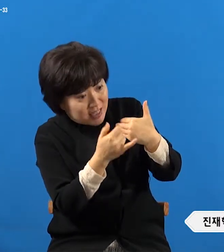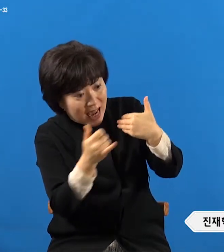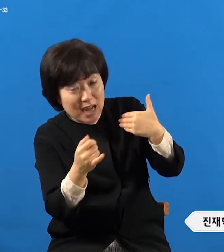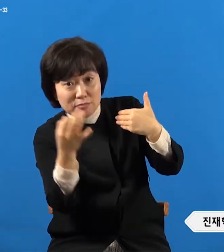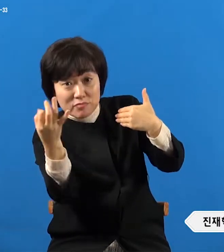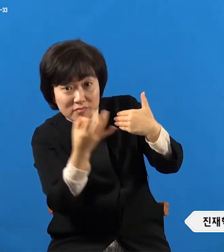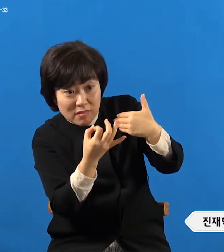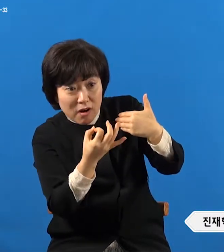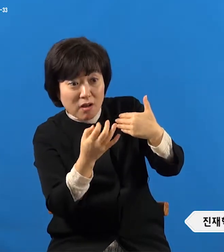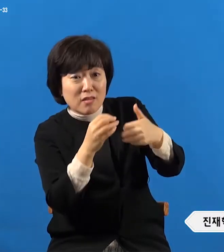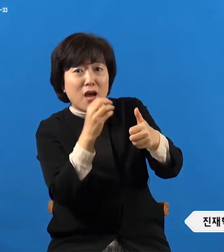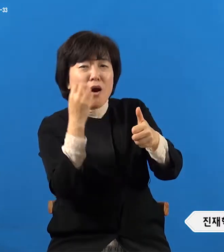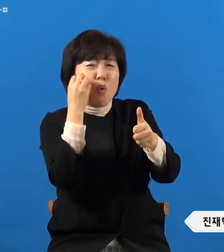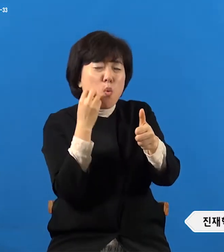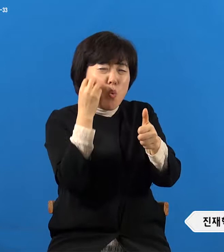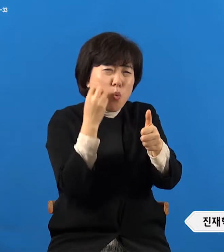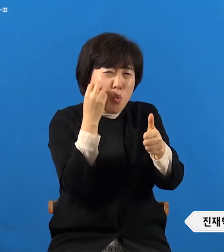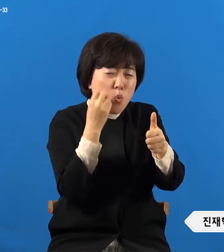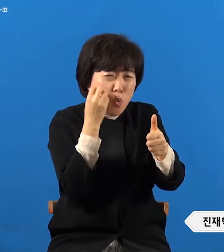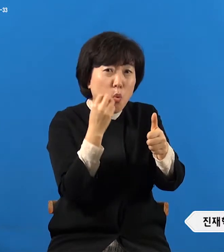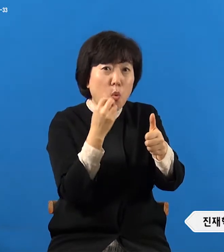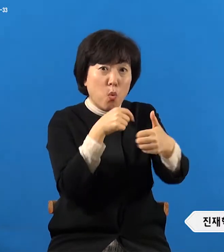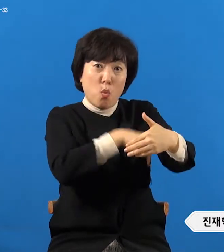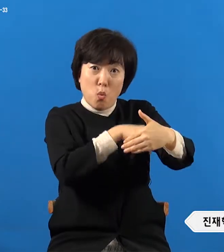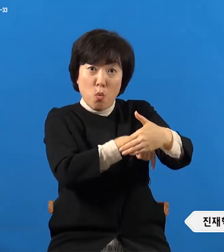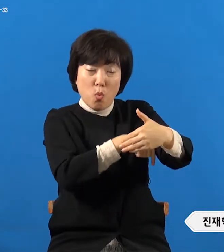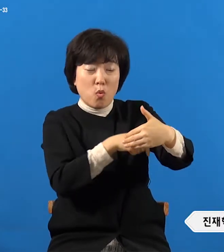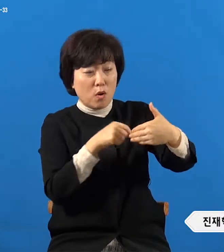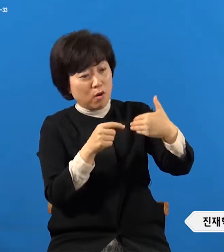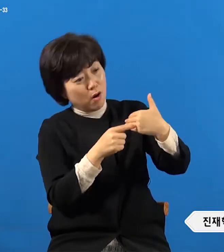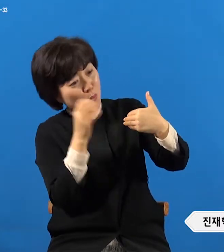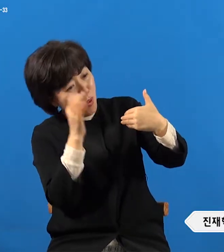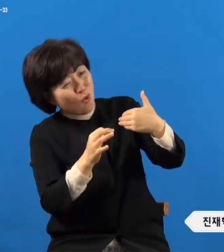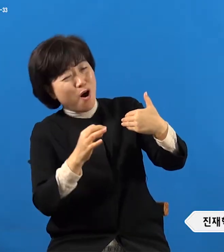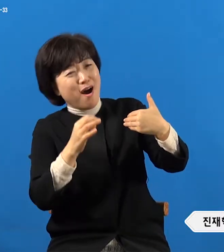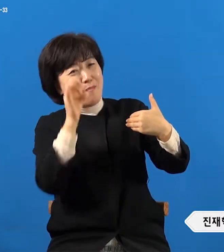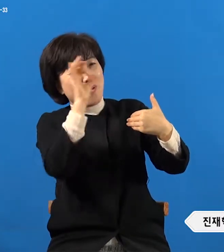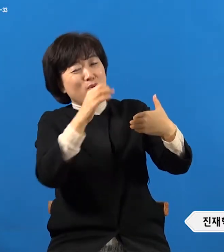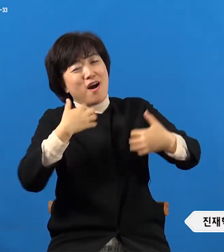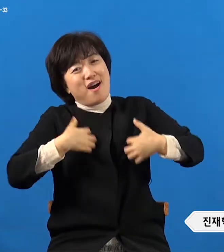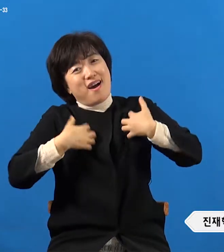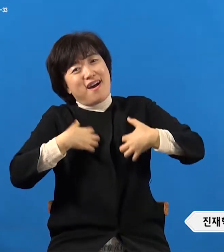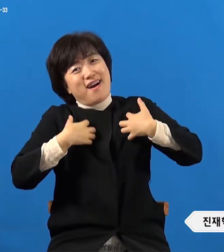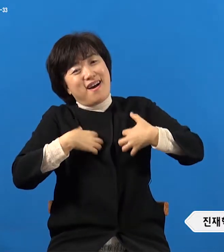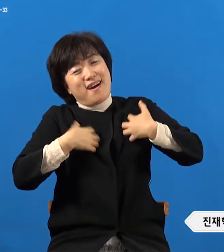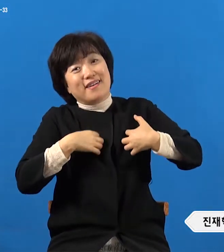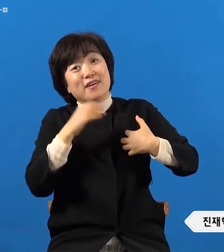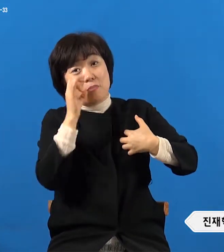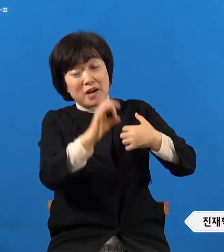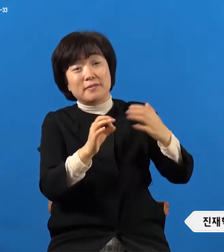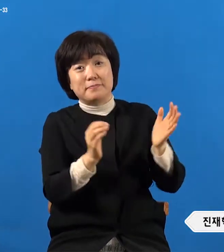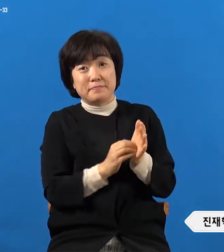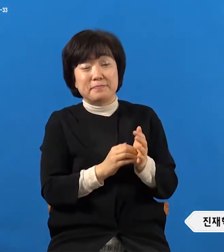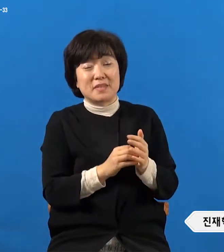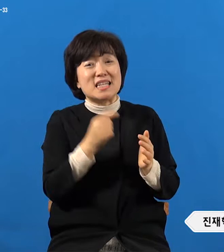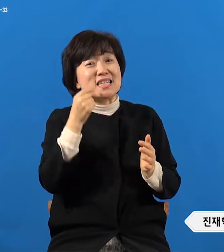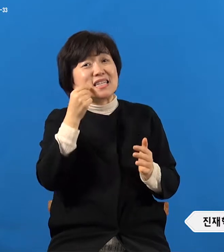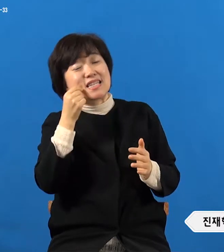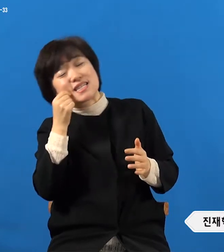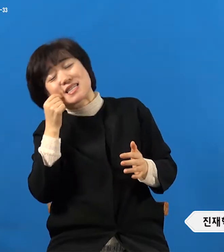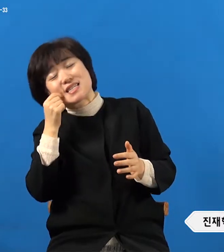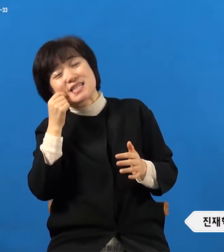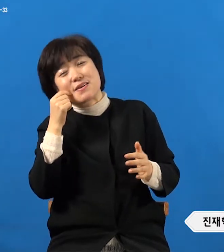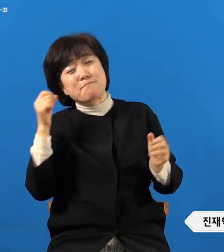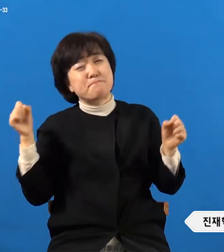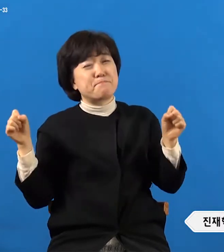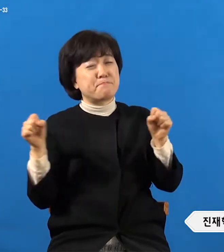없는 괴상한 춤을 추는 그 사람을 보면서 무척이나 즐거워하고 좋아한다고 합니다. 그 인기가